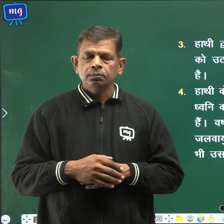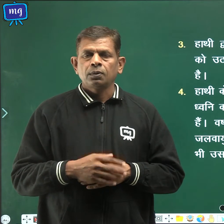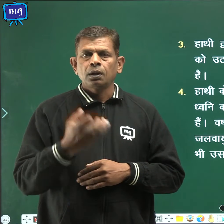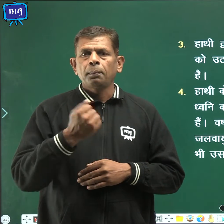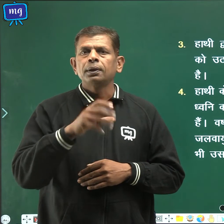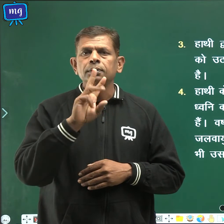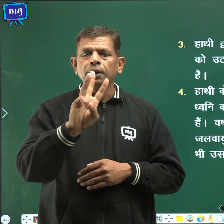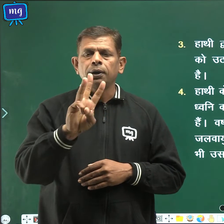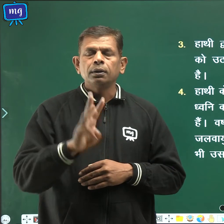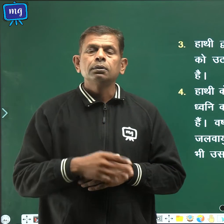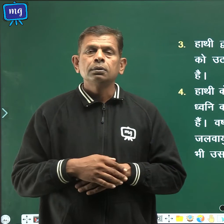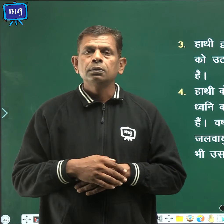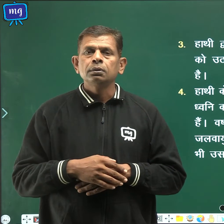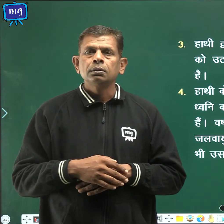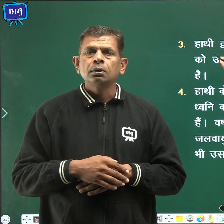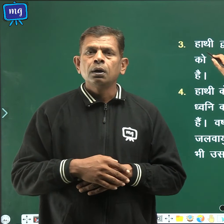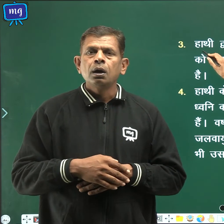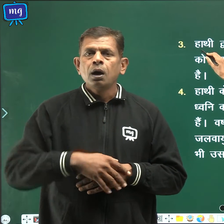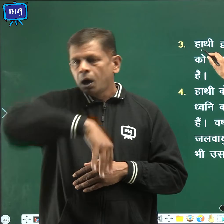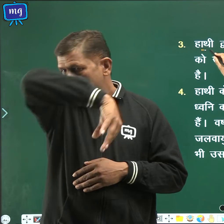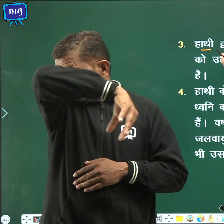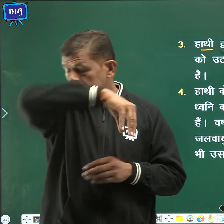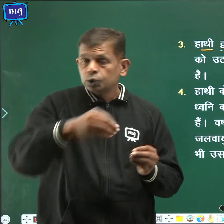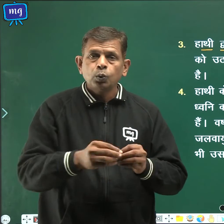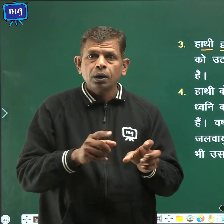नंबर 3, हाथी द्वारा